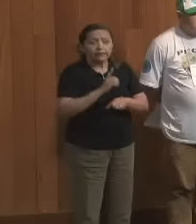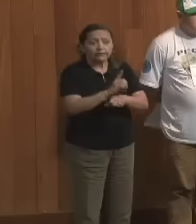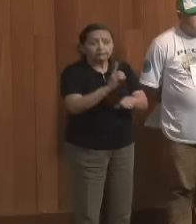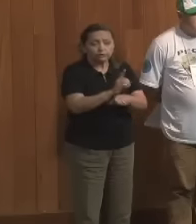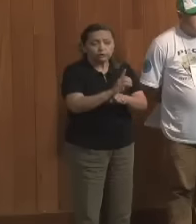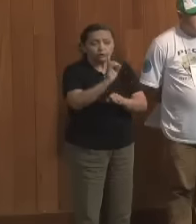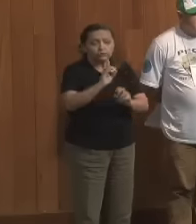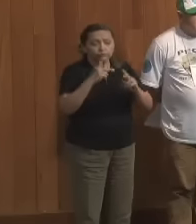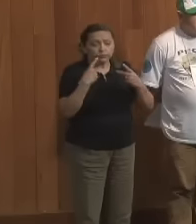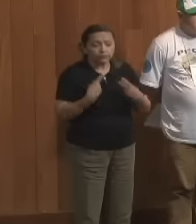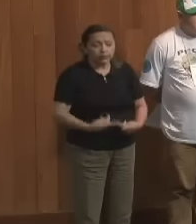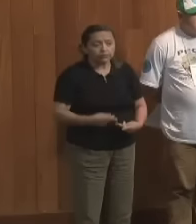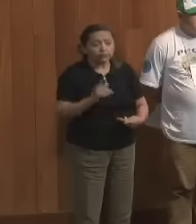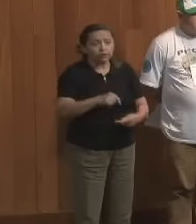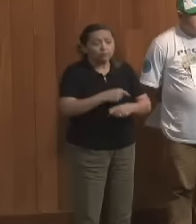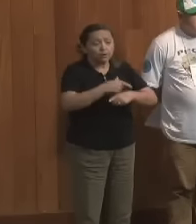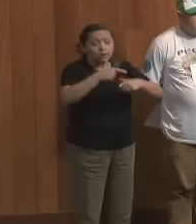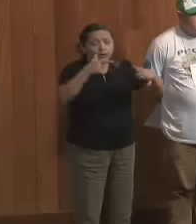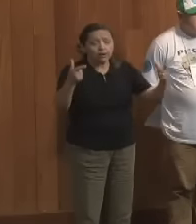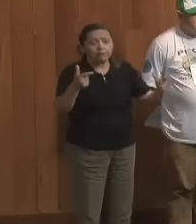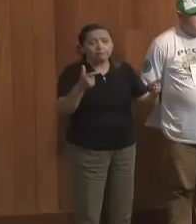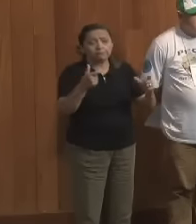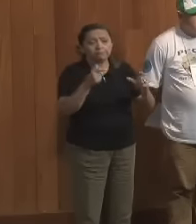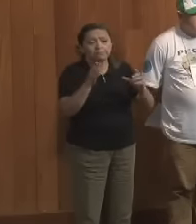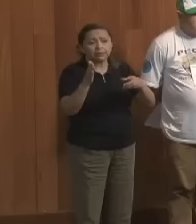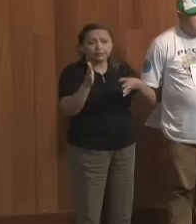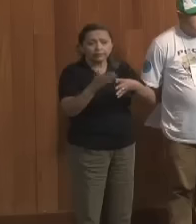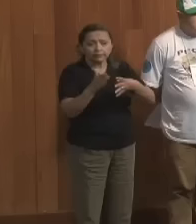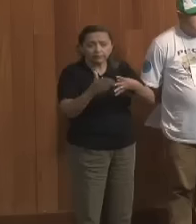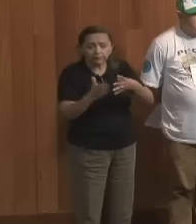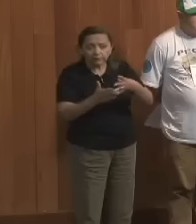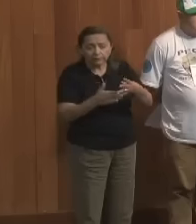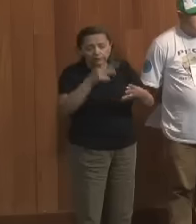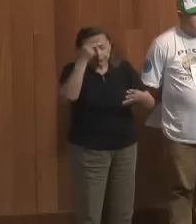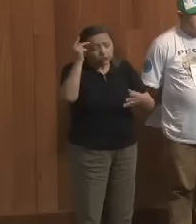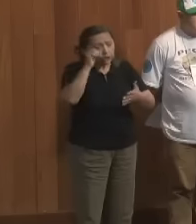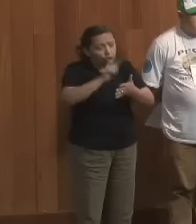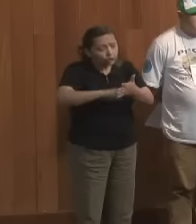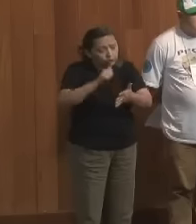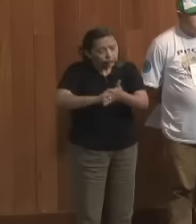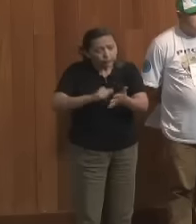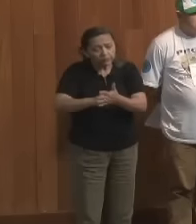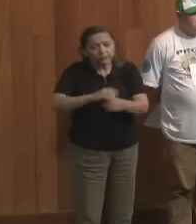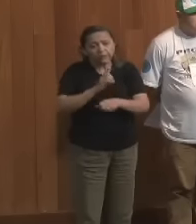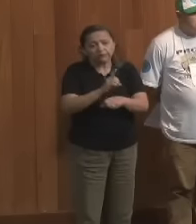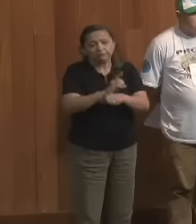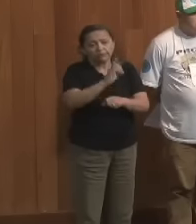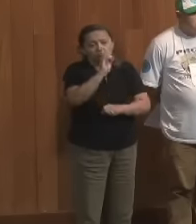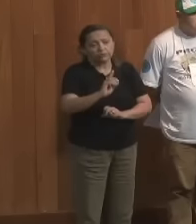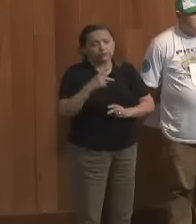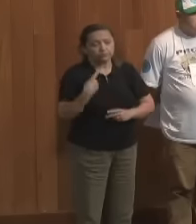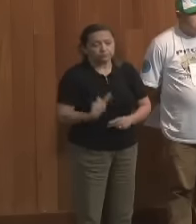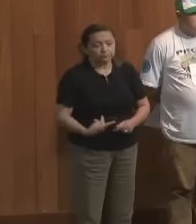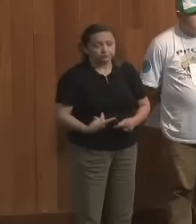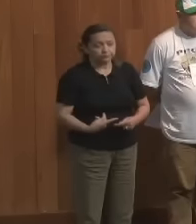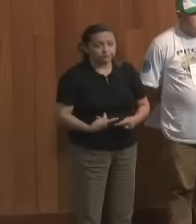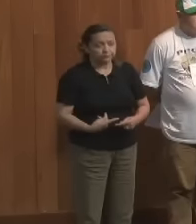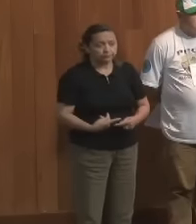de direitos humanos é uma ampla categoria de pessoas que lutam pela defesa dos direitos humanos.